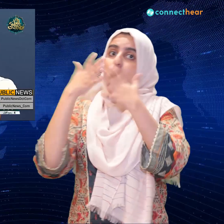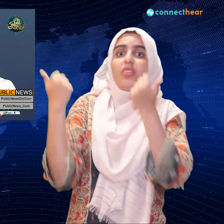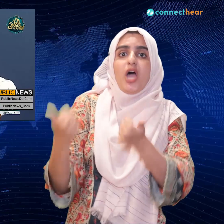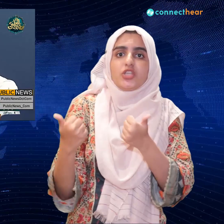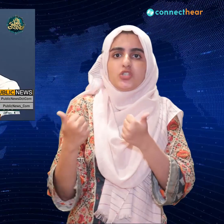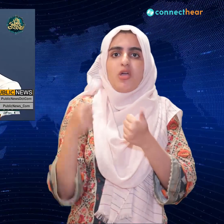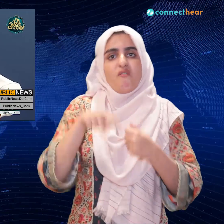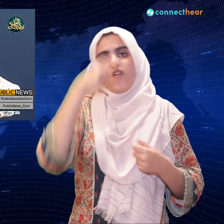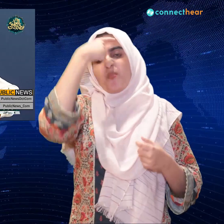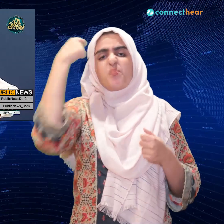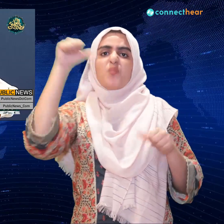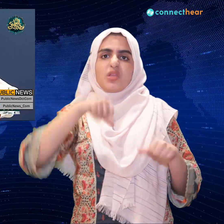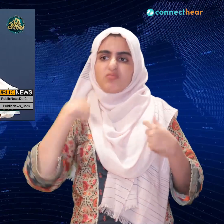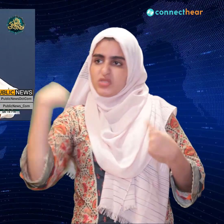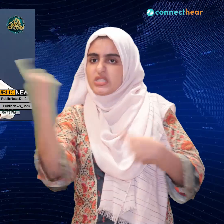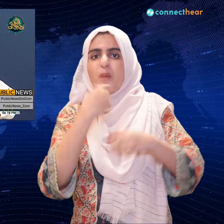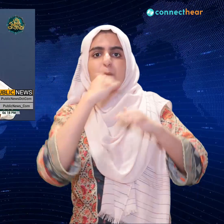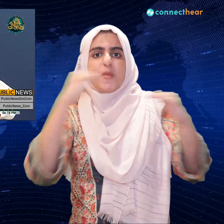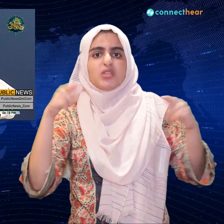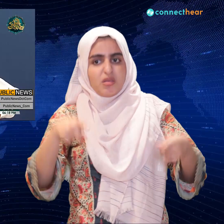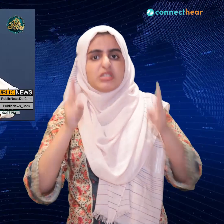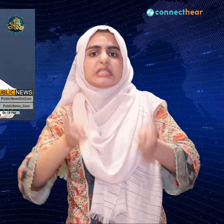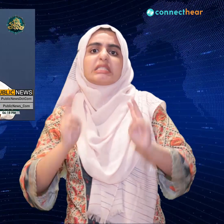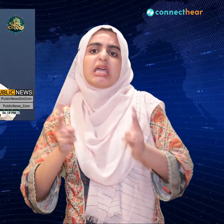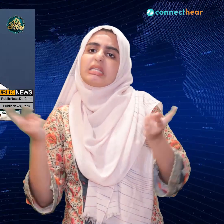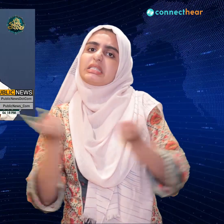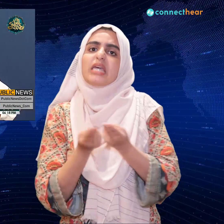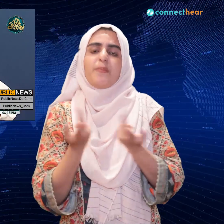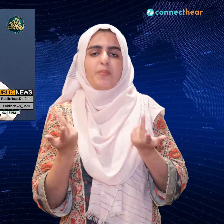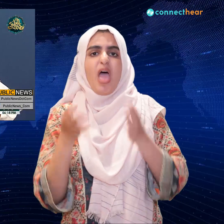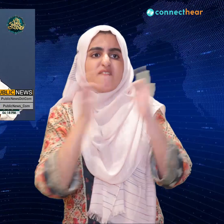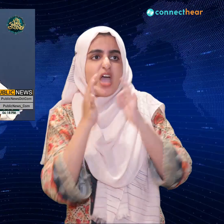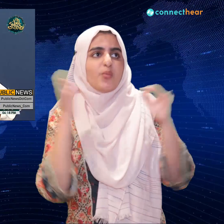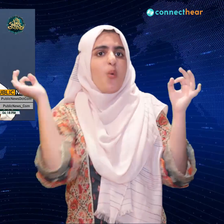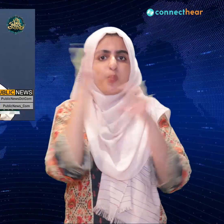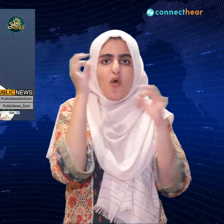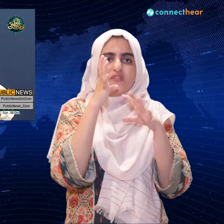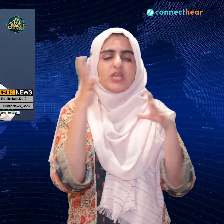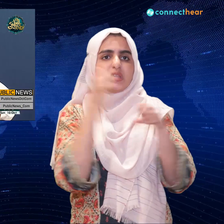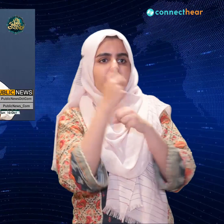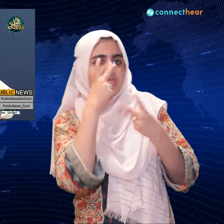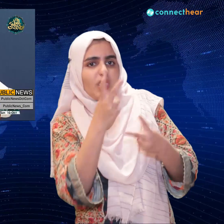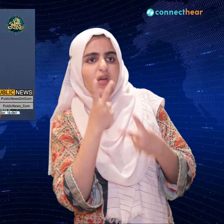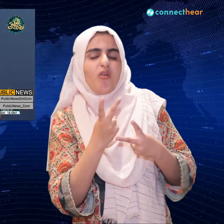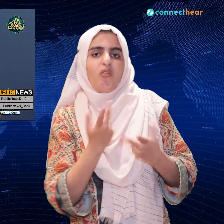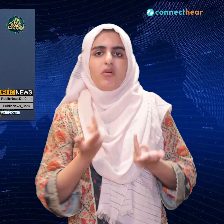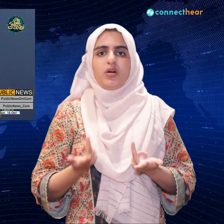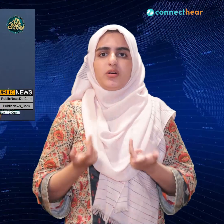یہ بدقسمتی سے ابھی بھی ہمارے بچوں میں جس طرح کا سوشل میڈیا پہ کانٹینٹ آ رہا ہے، فلمیں آتی ہیں، سب کچھ آتا ہے.